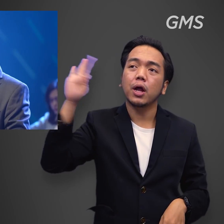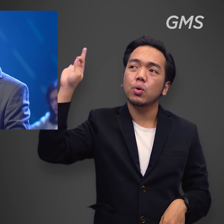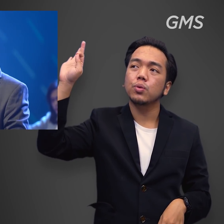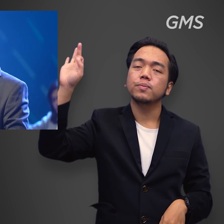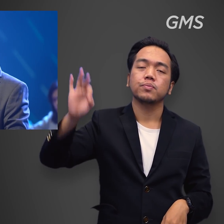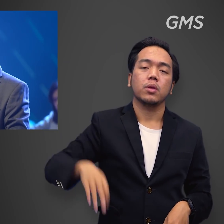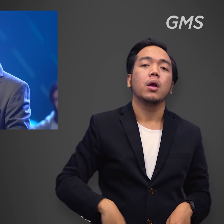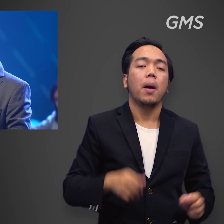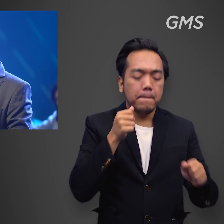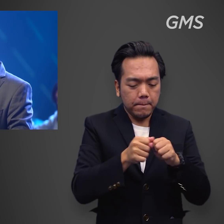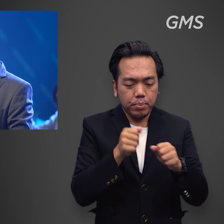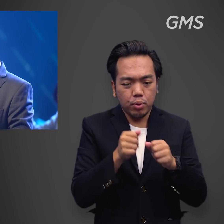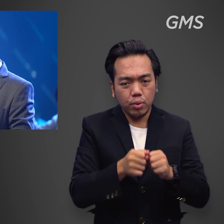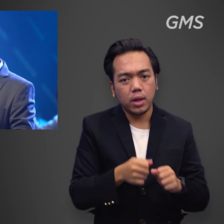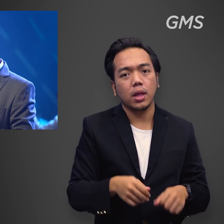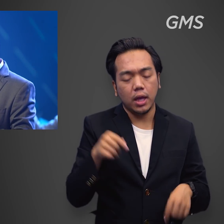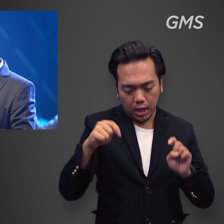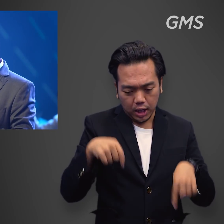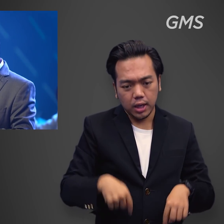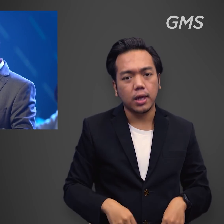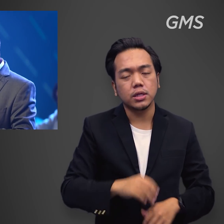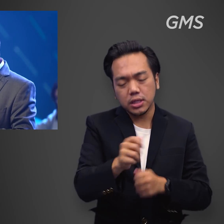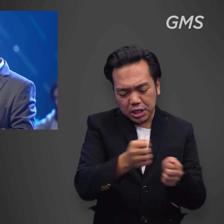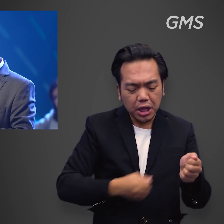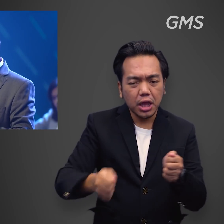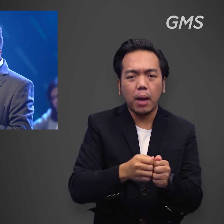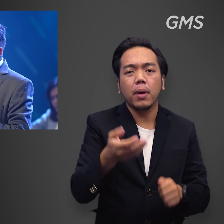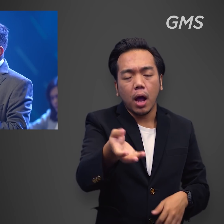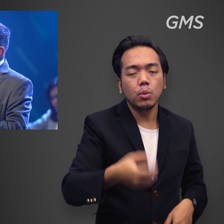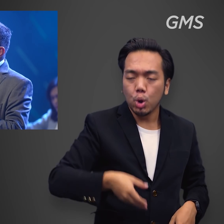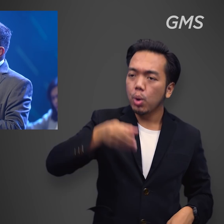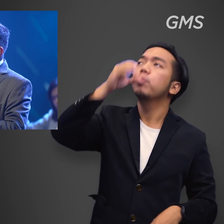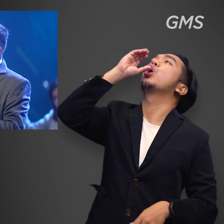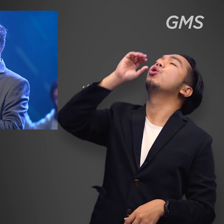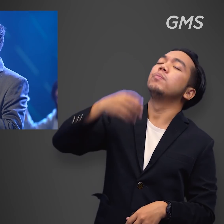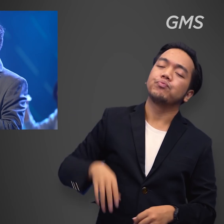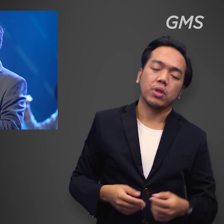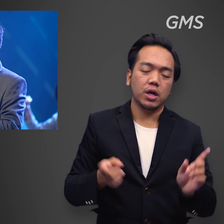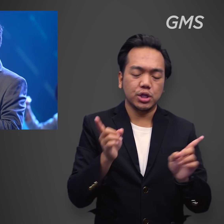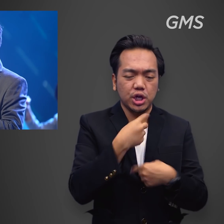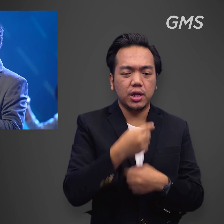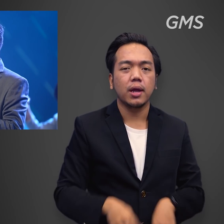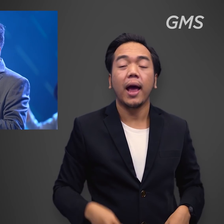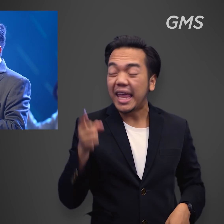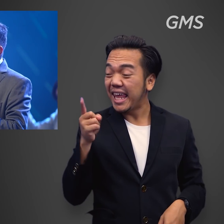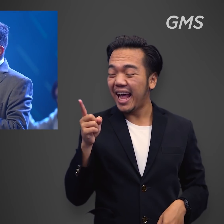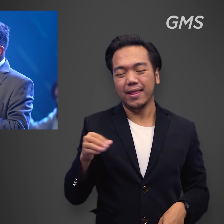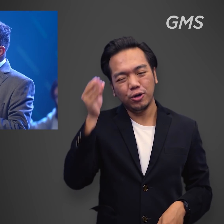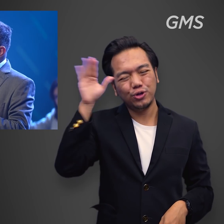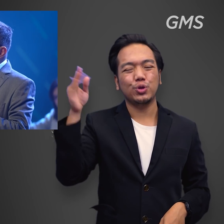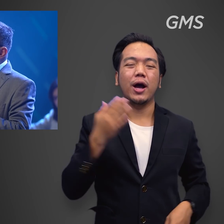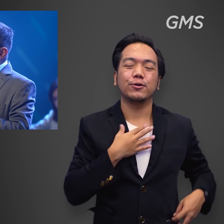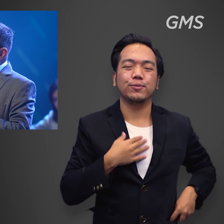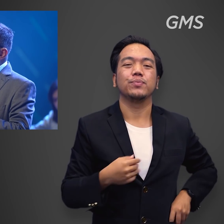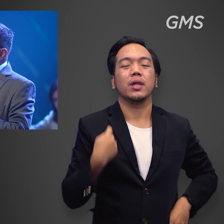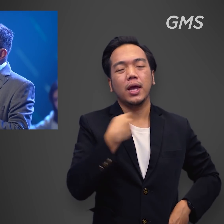oleh darahku. Perbuatlah ini setiap kali kamu meminumnya menjadi peringatan akan aku. Mari